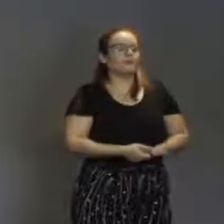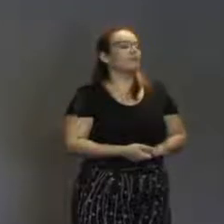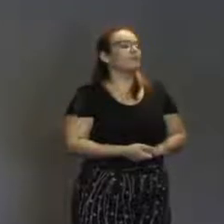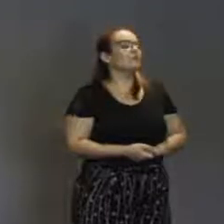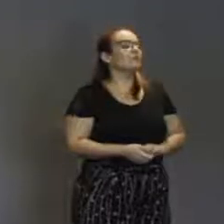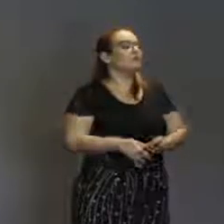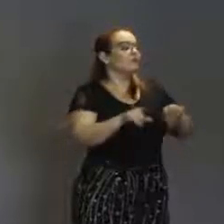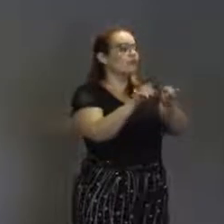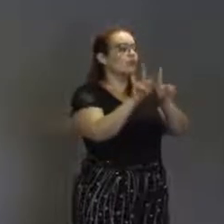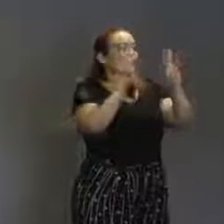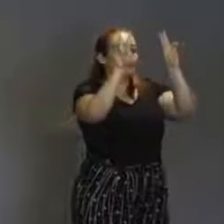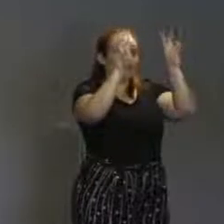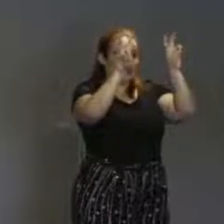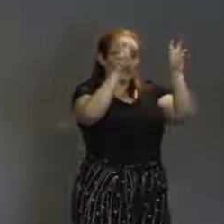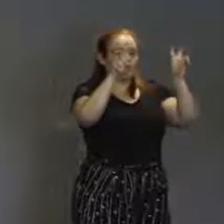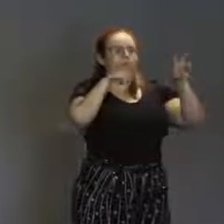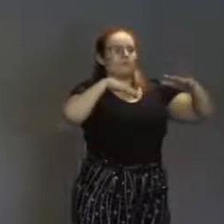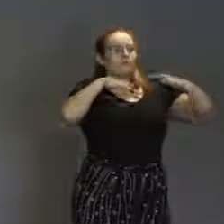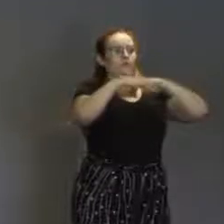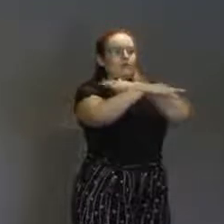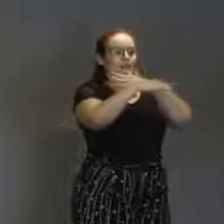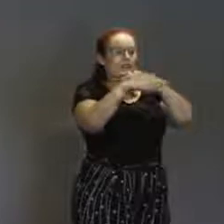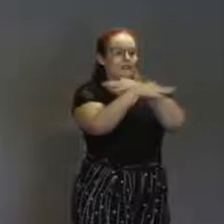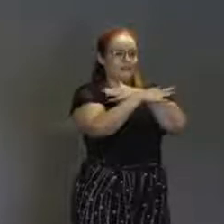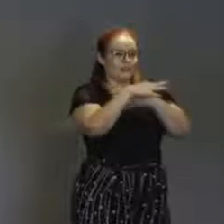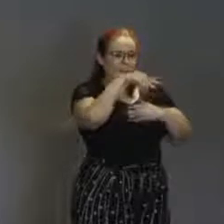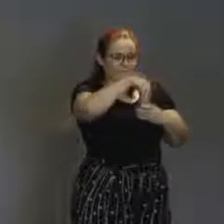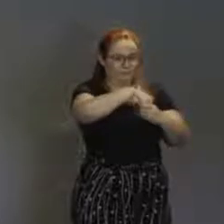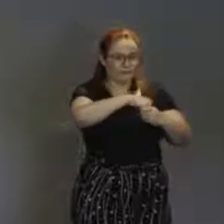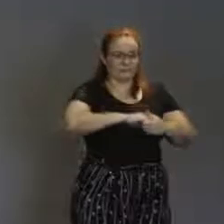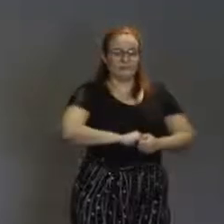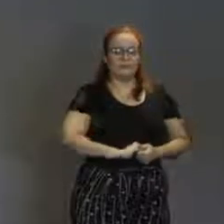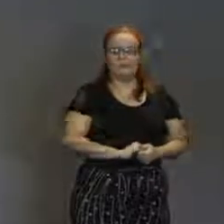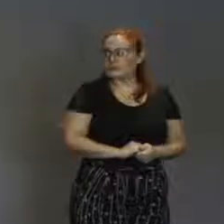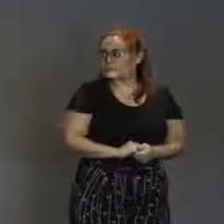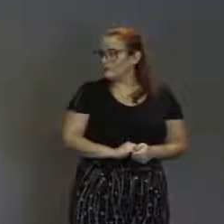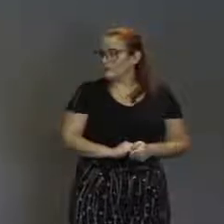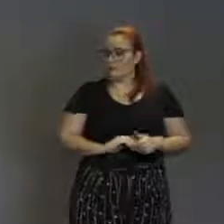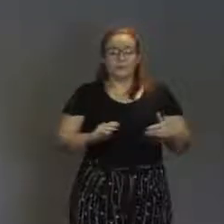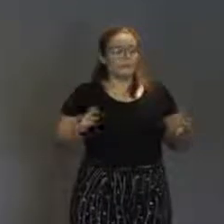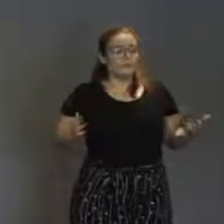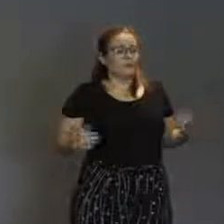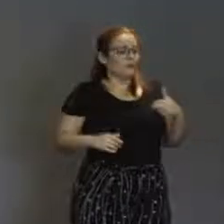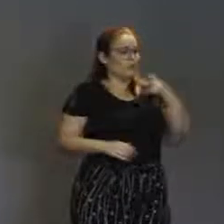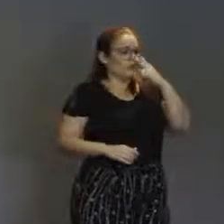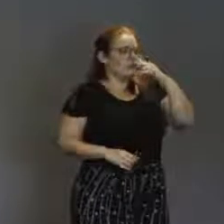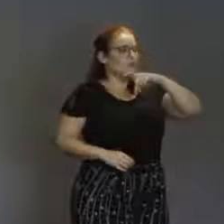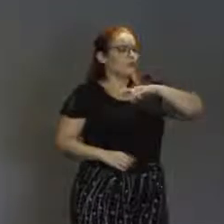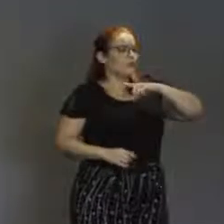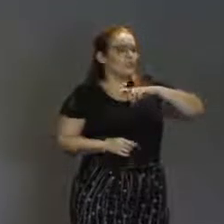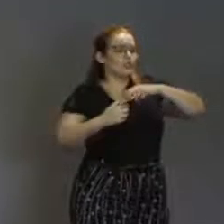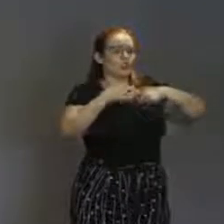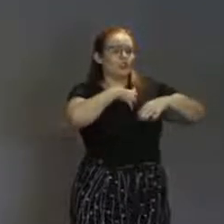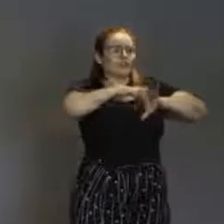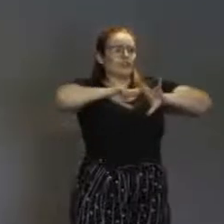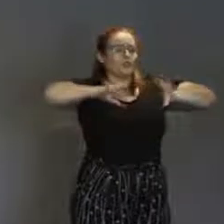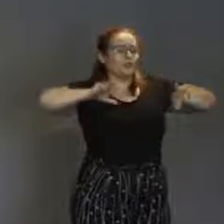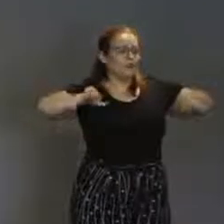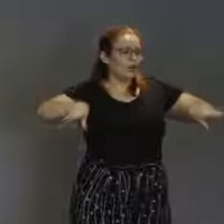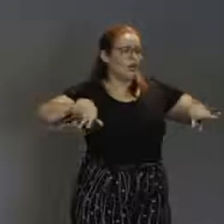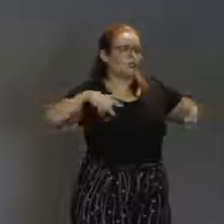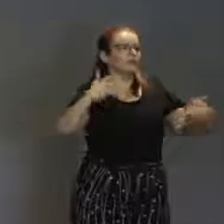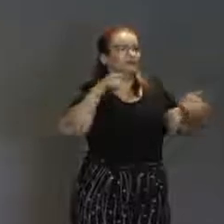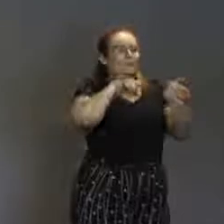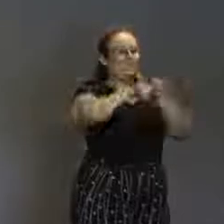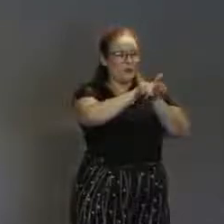também no tema de mobilidade, eu acho que... Então, eu acho que há diferentes vertentes de a gente abordar essa